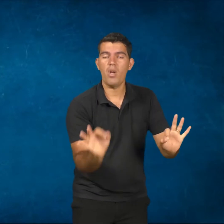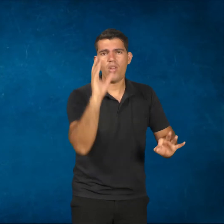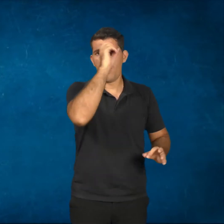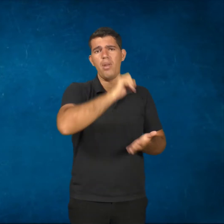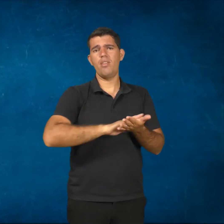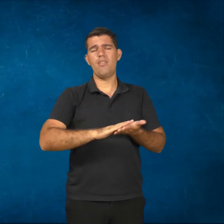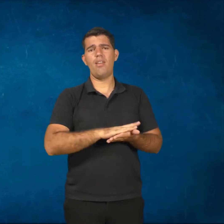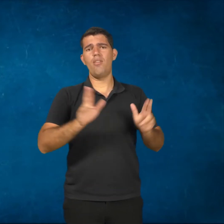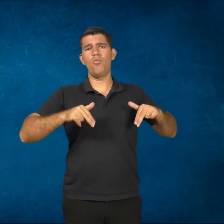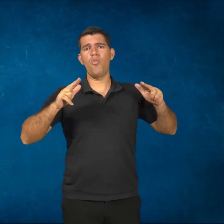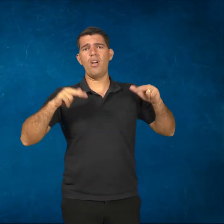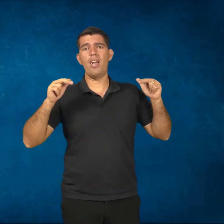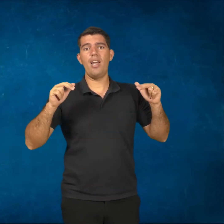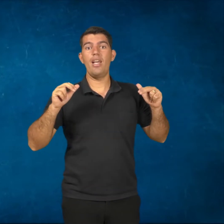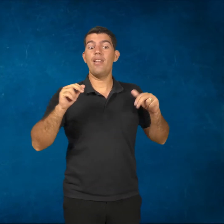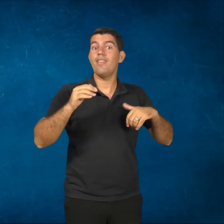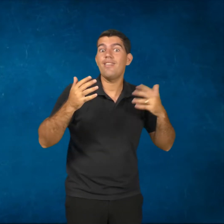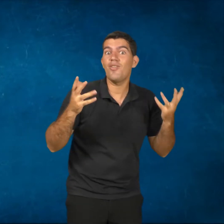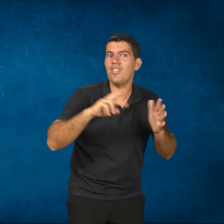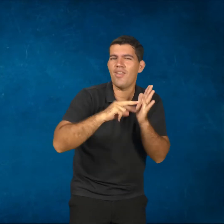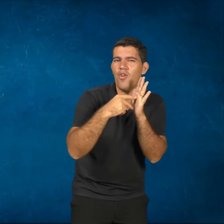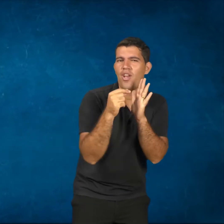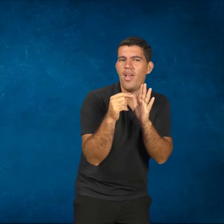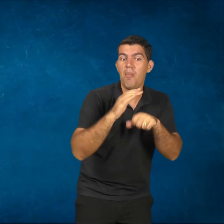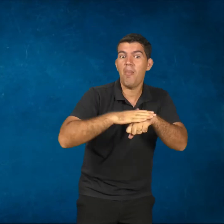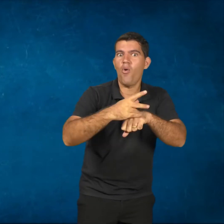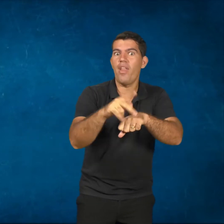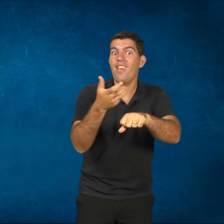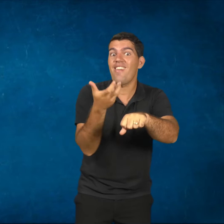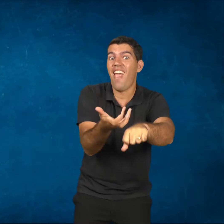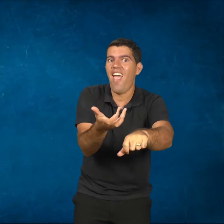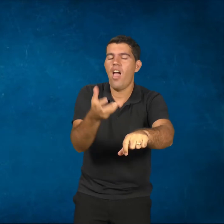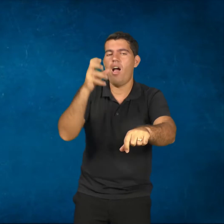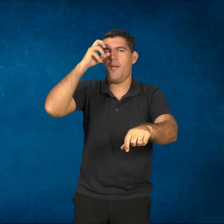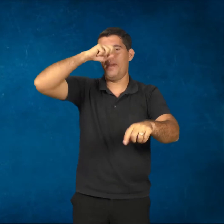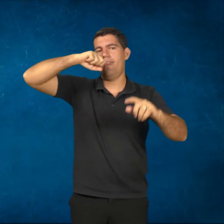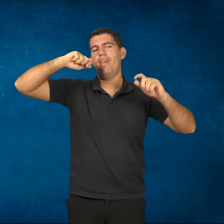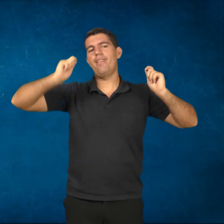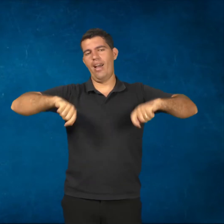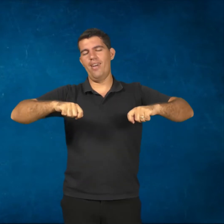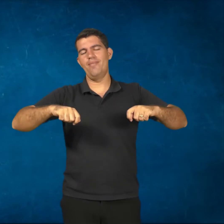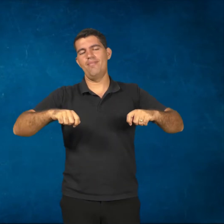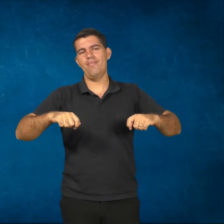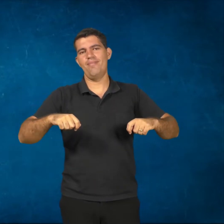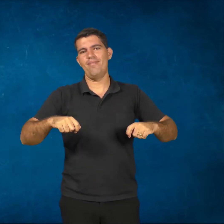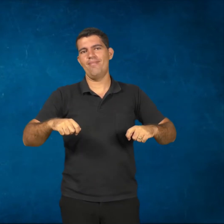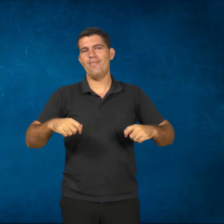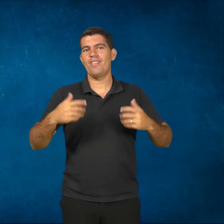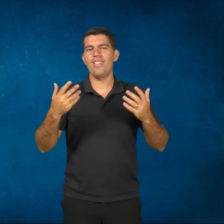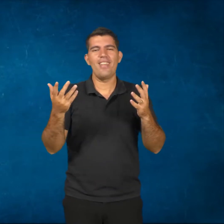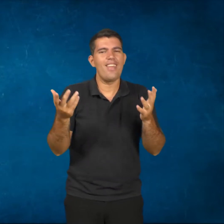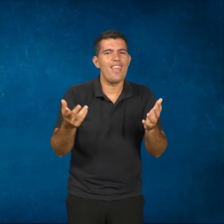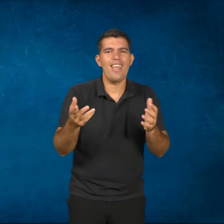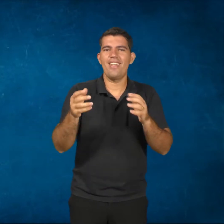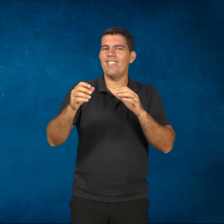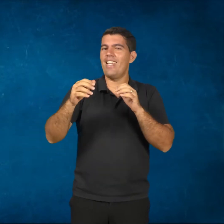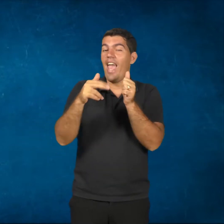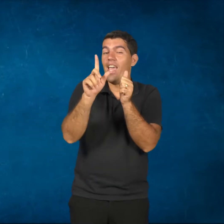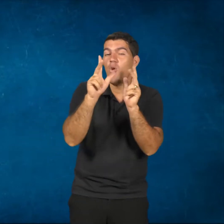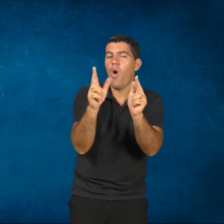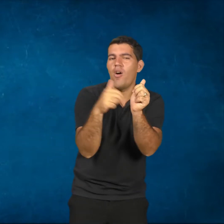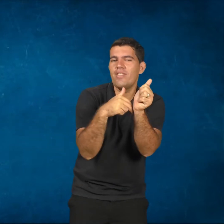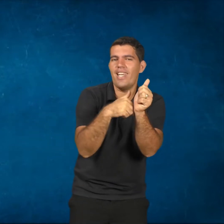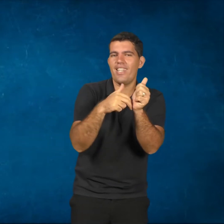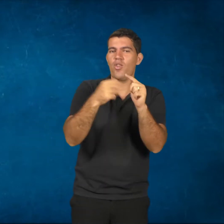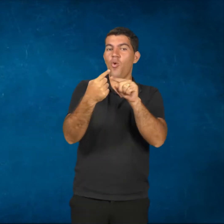Significa que ele só aprende se quiser. E esse é o segredo da educação. Então, o mais importante é que